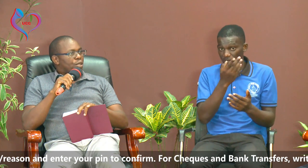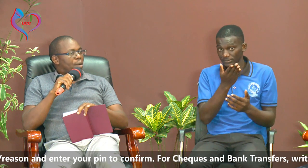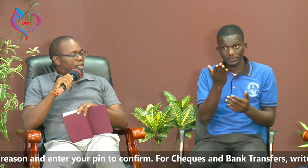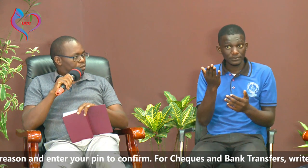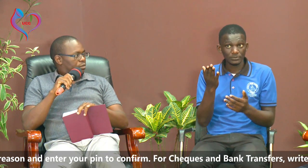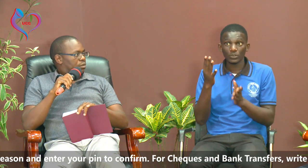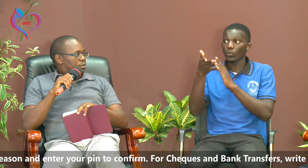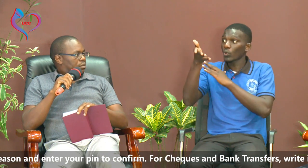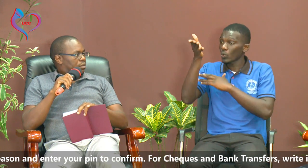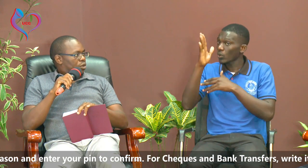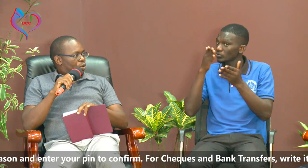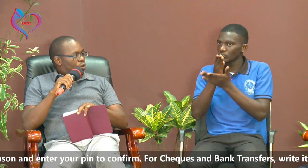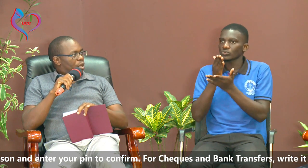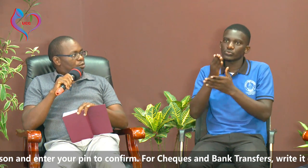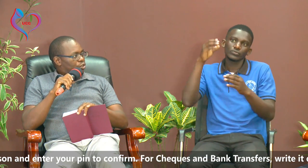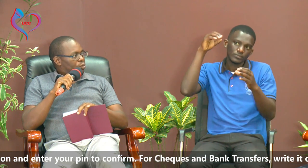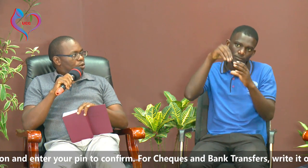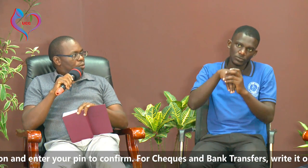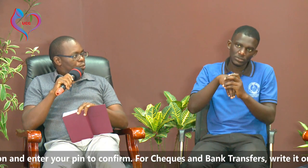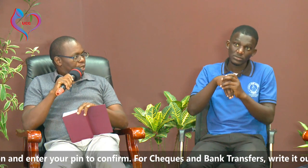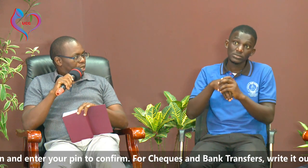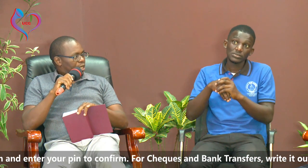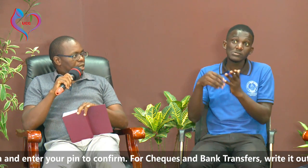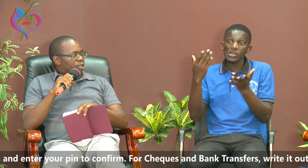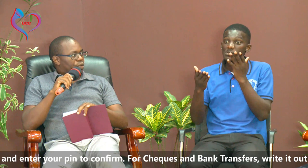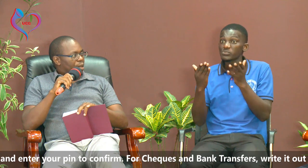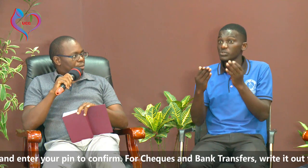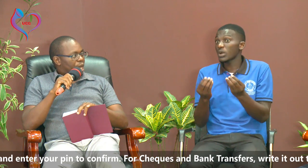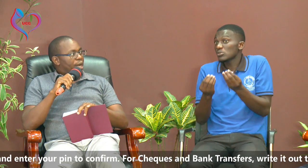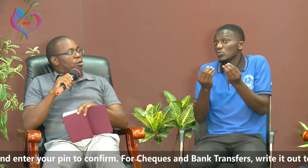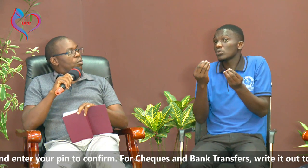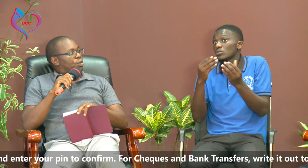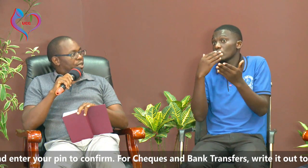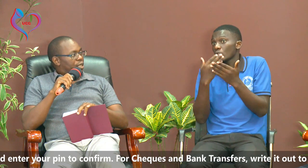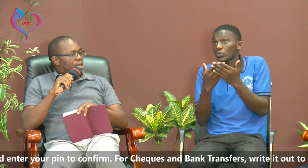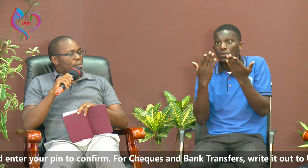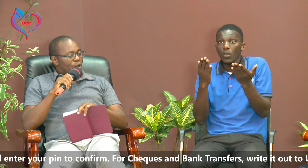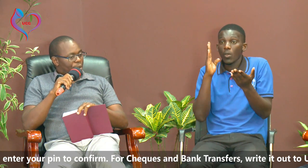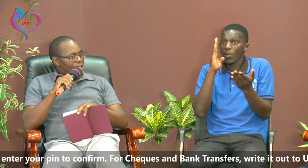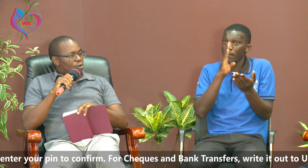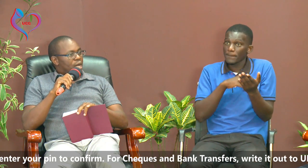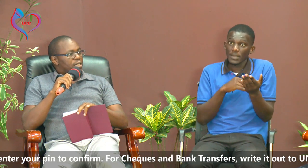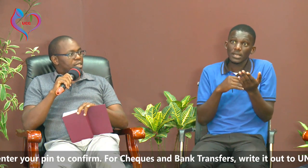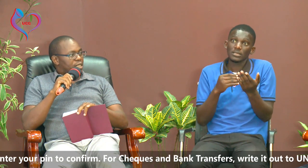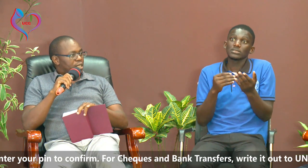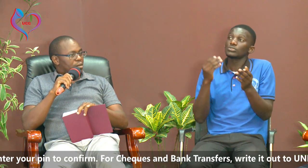Katonda abulimu. Oba okola bulungi oba okola bubi, Katonda abulimu. Bwaba akola bubi, mwabali eno wansi